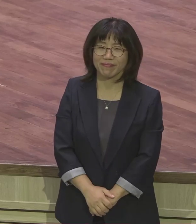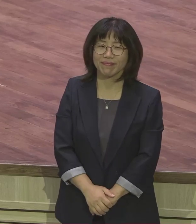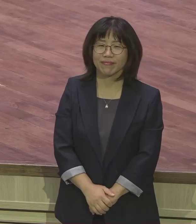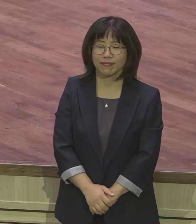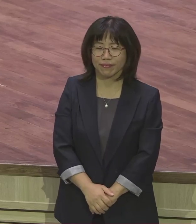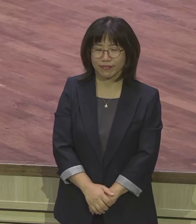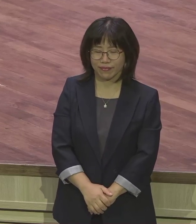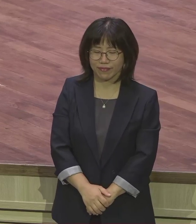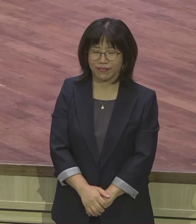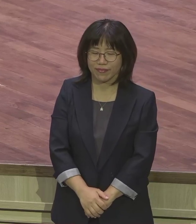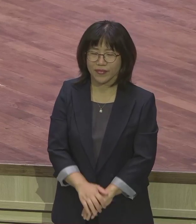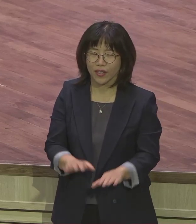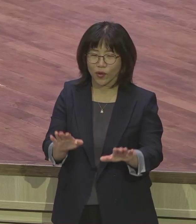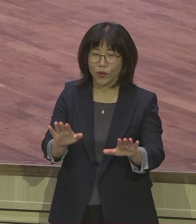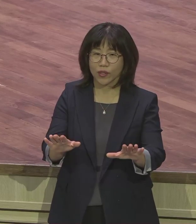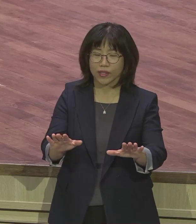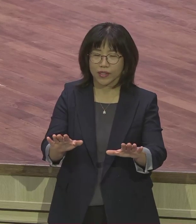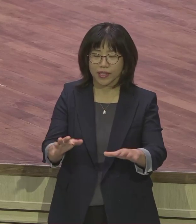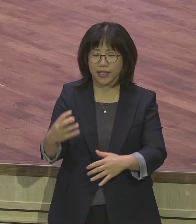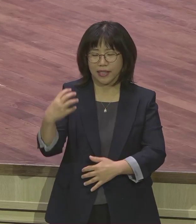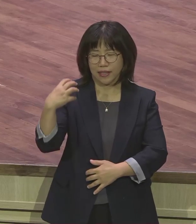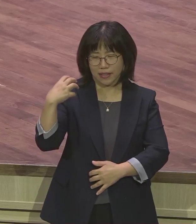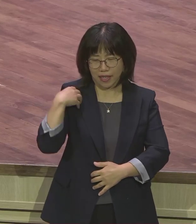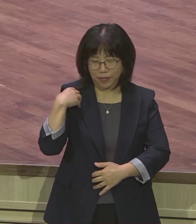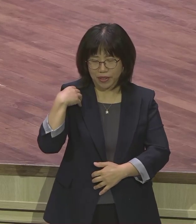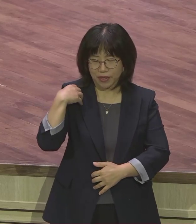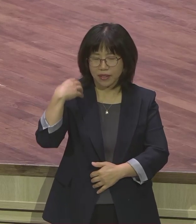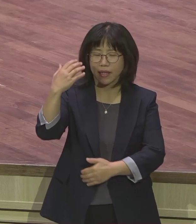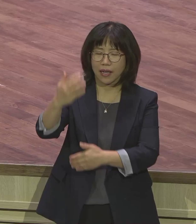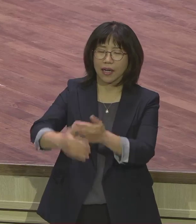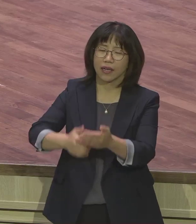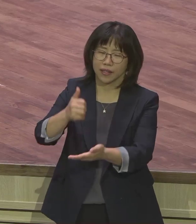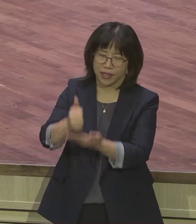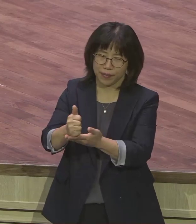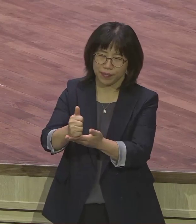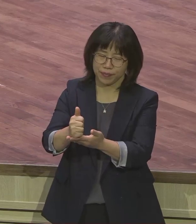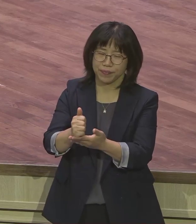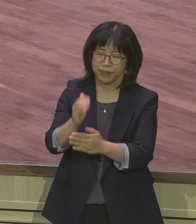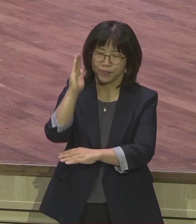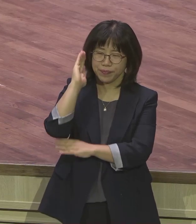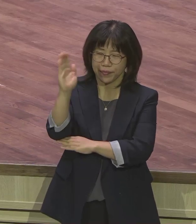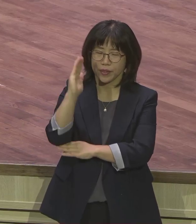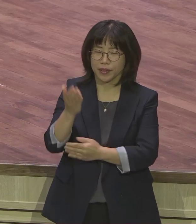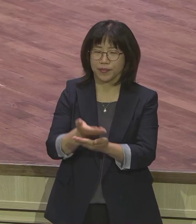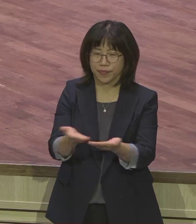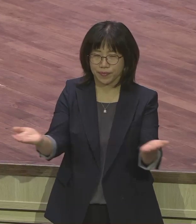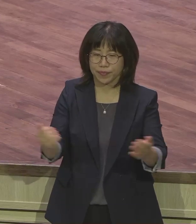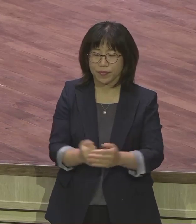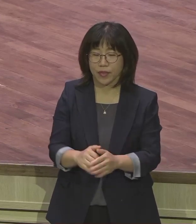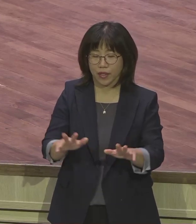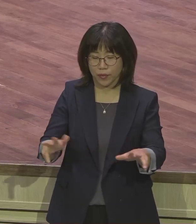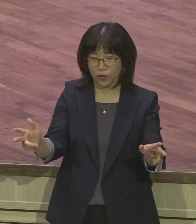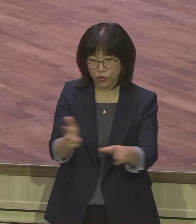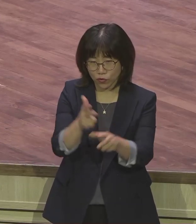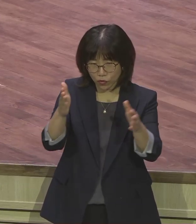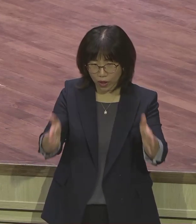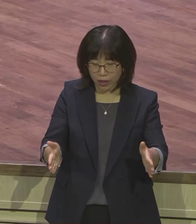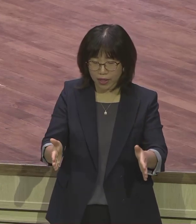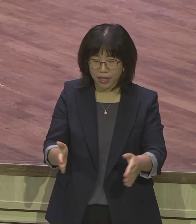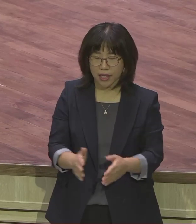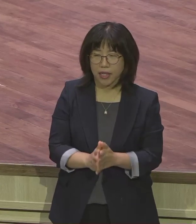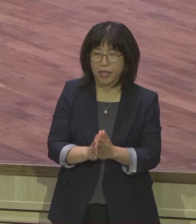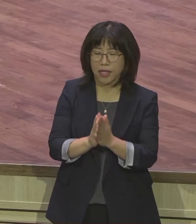이거대로 말씀가지고 책임지시는 하나님이란 죄모로 말씀을 드립니다. 이번 한 주간은 일본